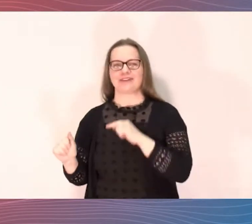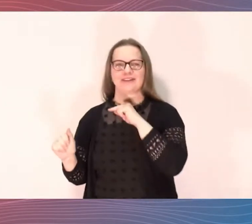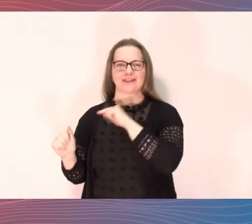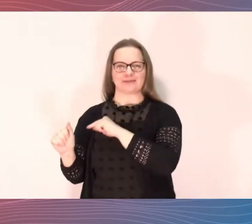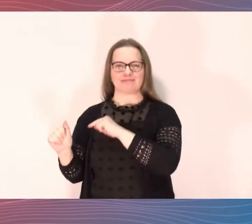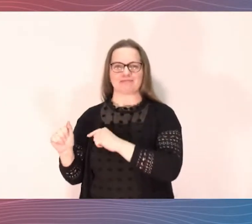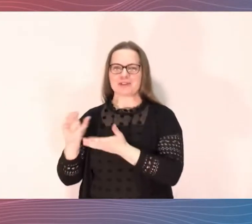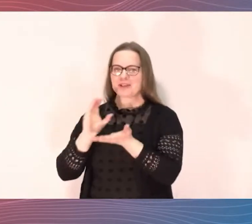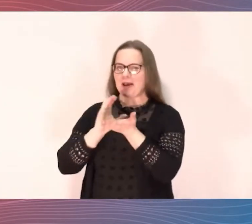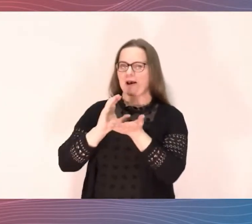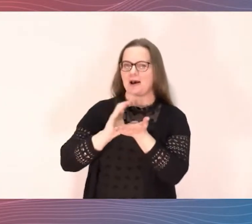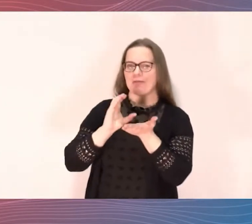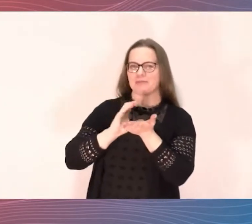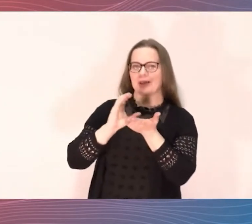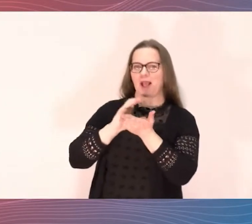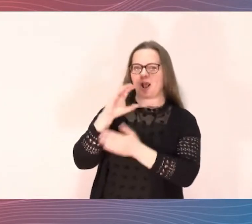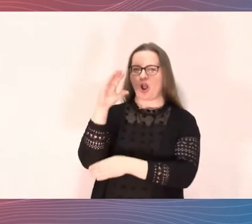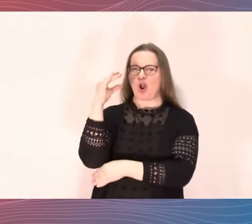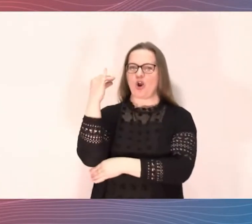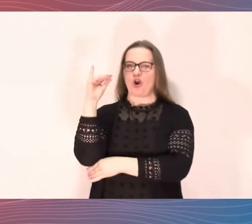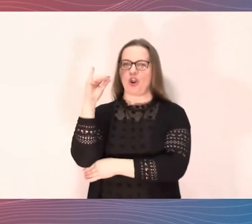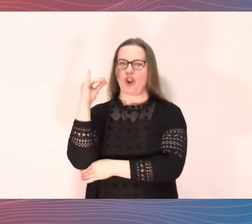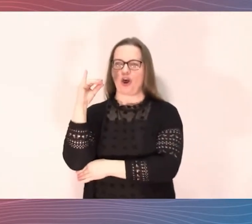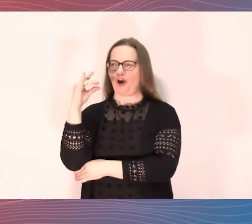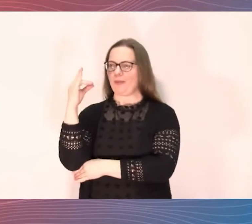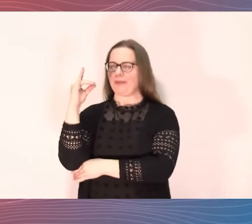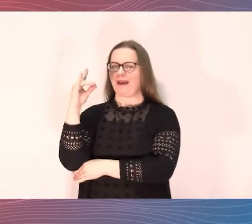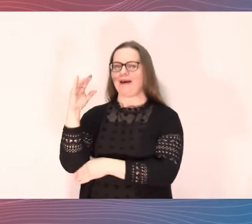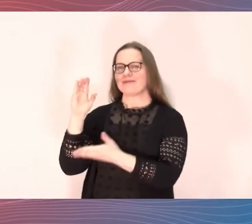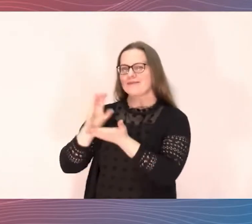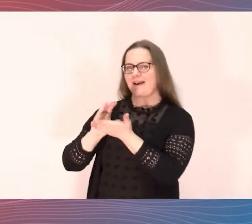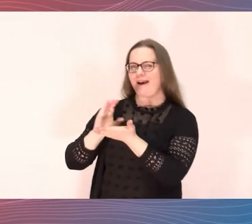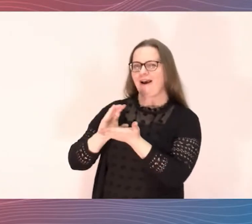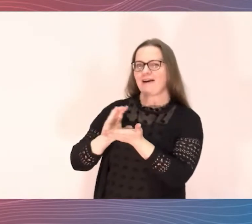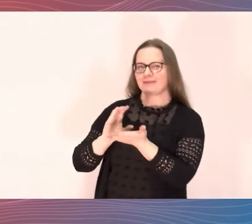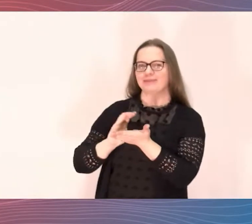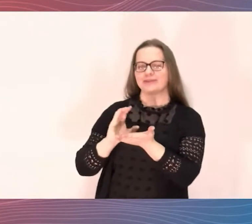CEAP Colômbia. CEAP Equador.